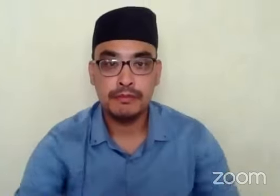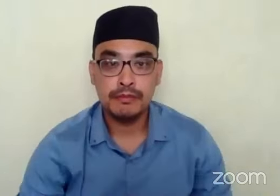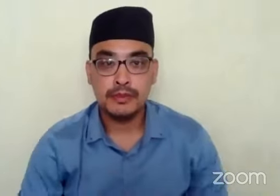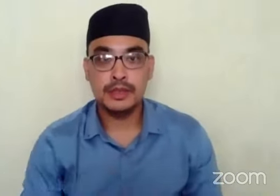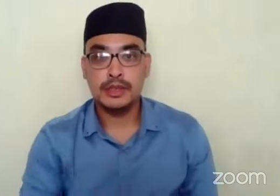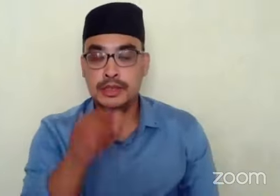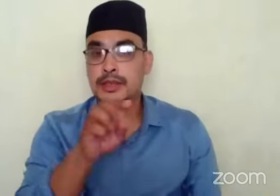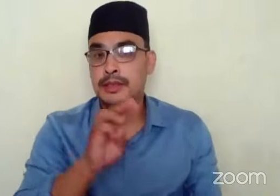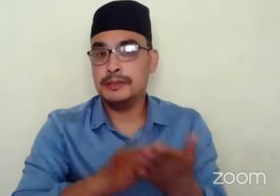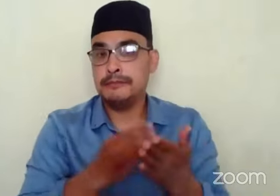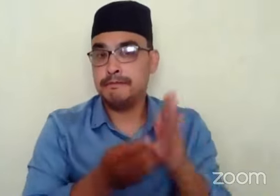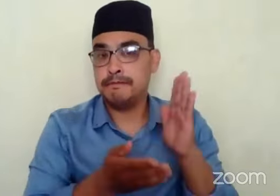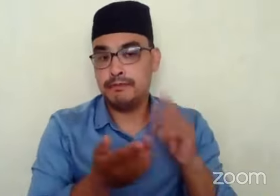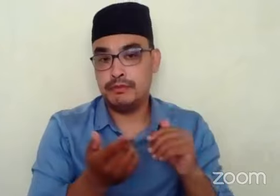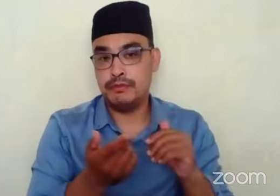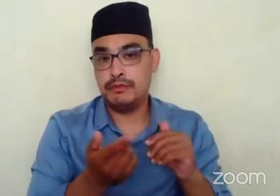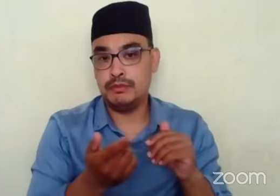जानुपर्दा